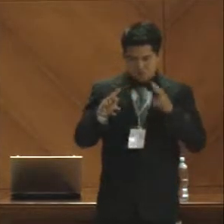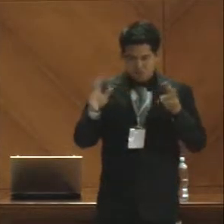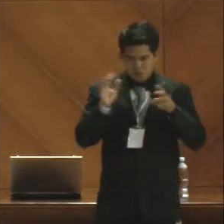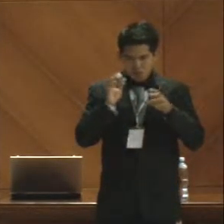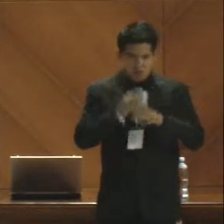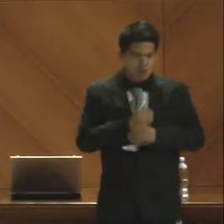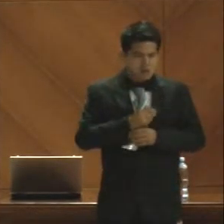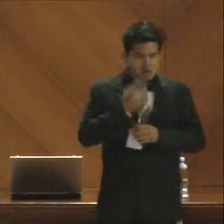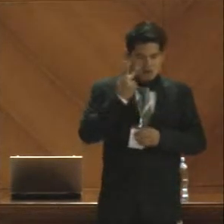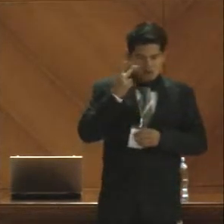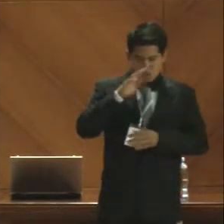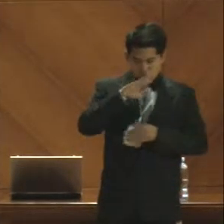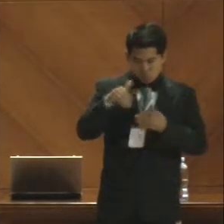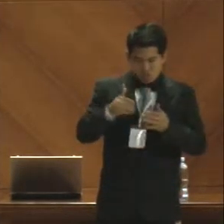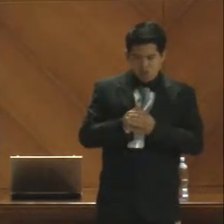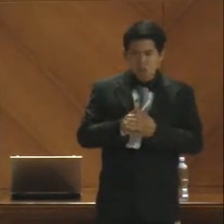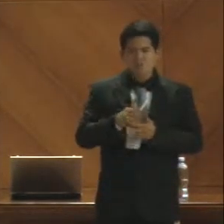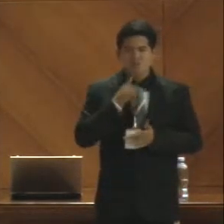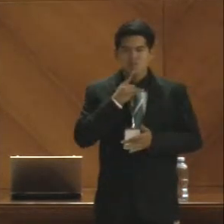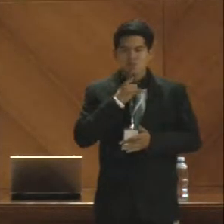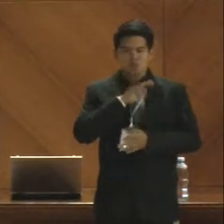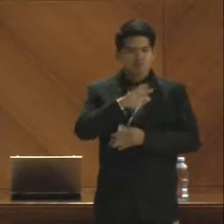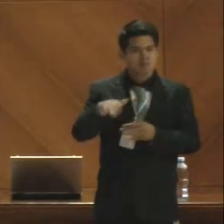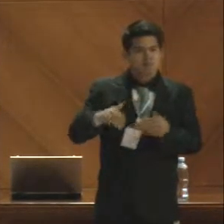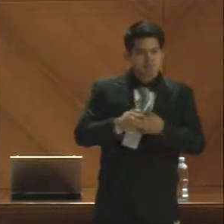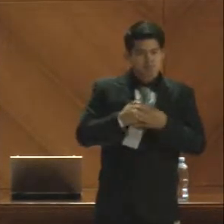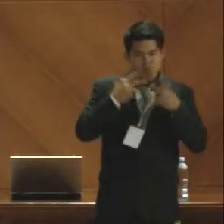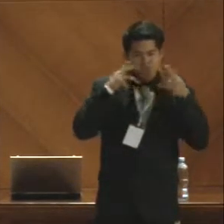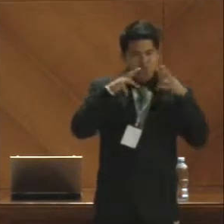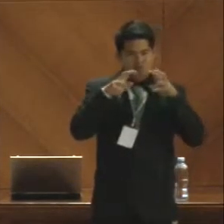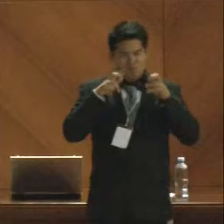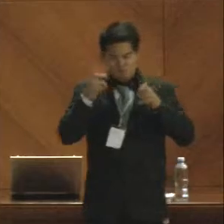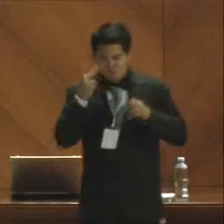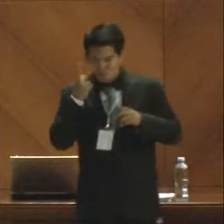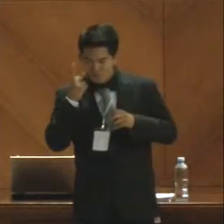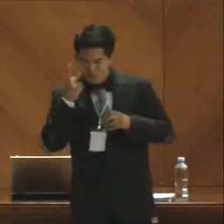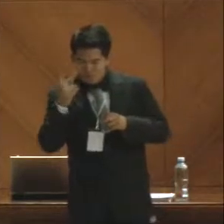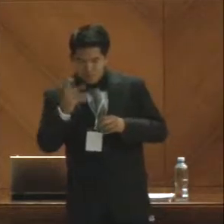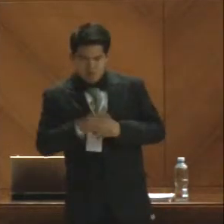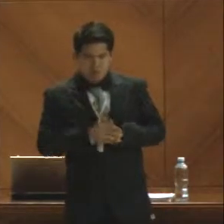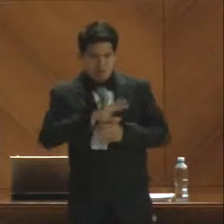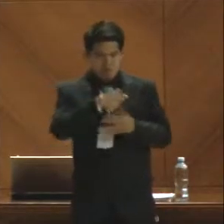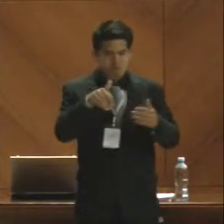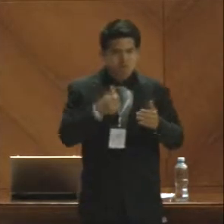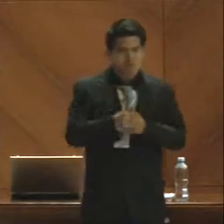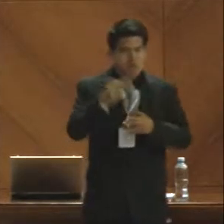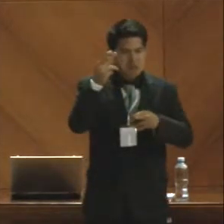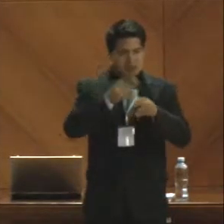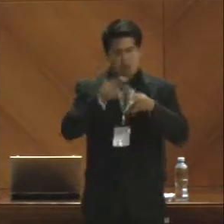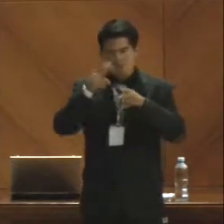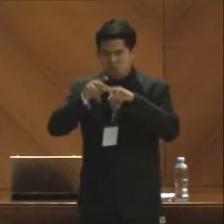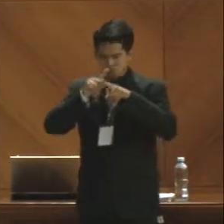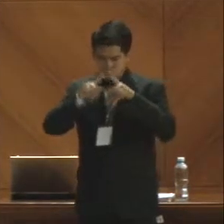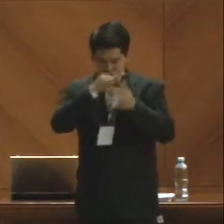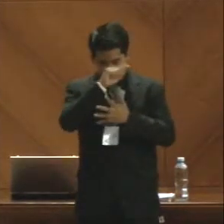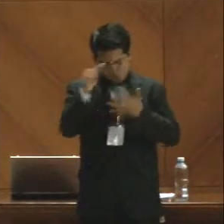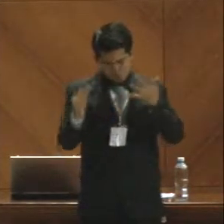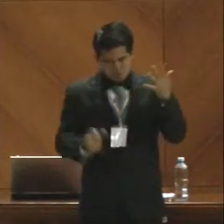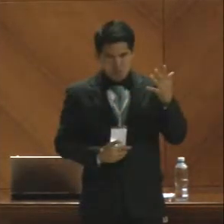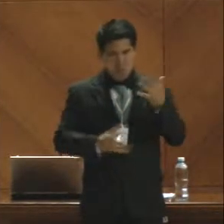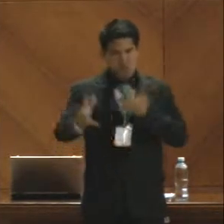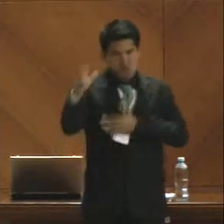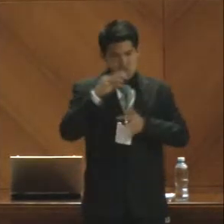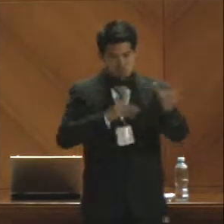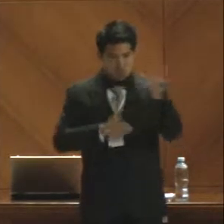gobierno de los Estados Unidos, están espiando a toditos los que estamos en esta sala, porque están guardando toda nuestra información. Y de aquí, entre